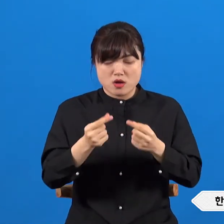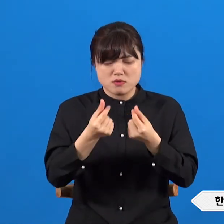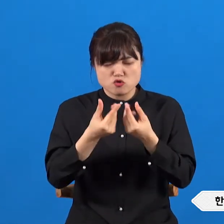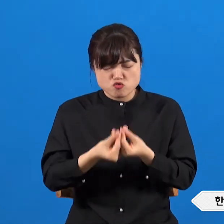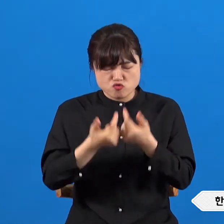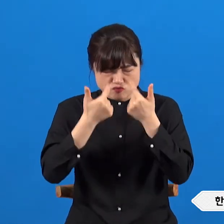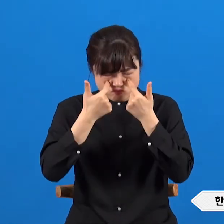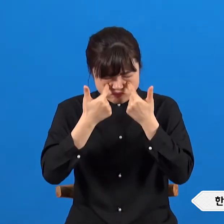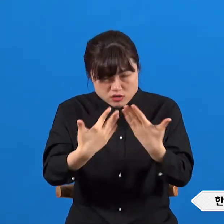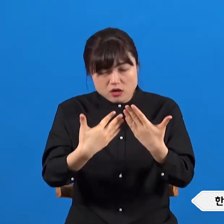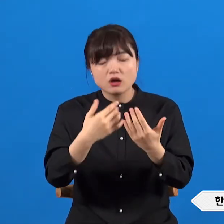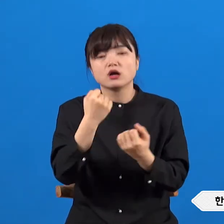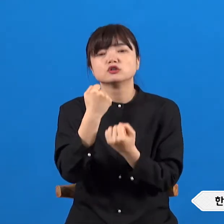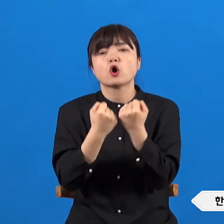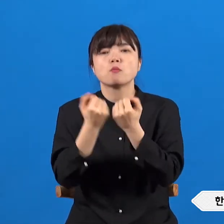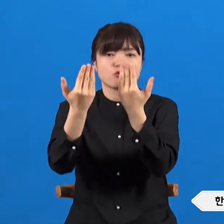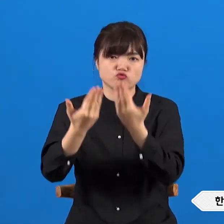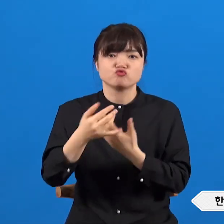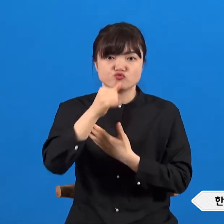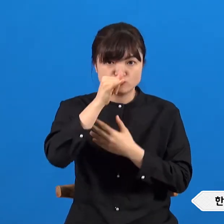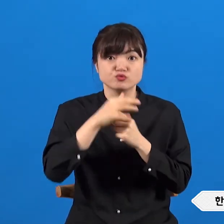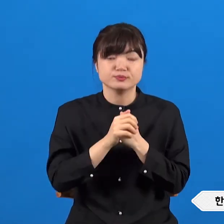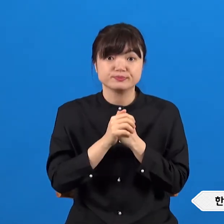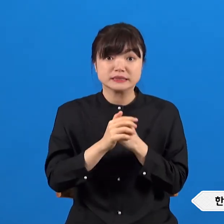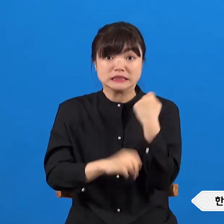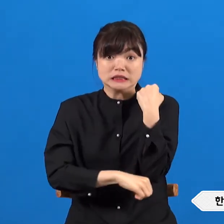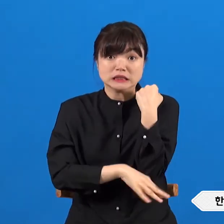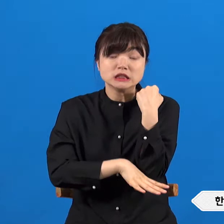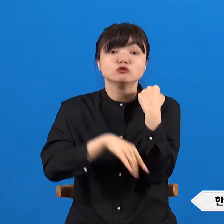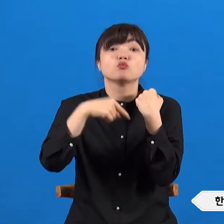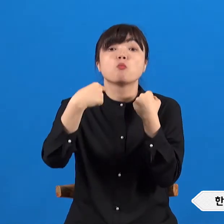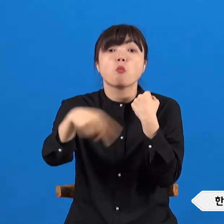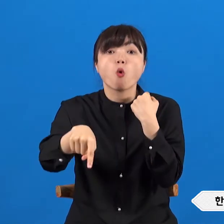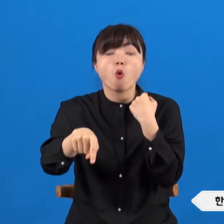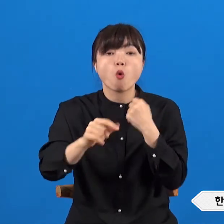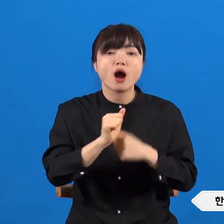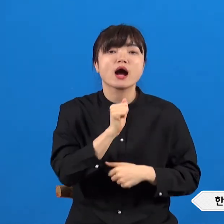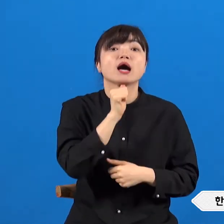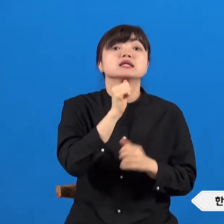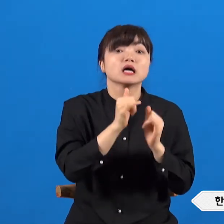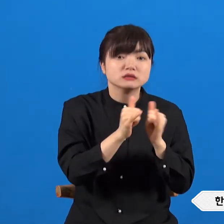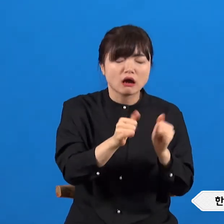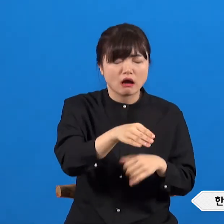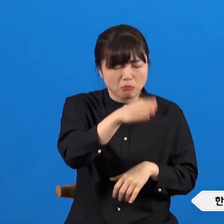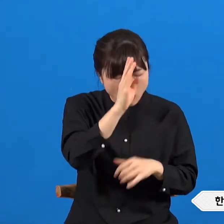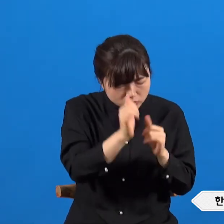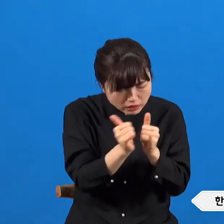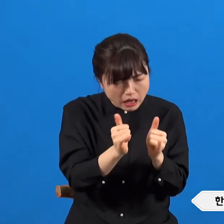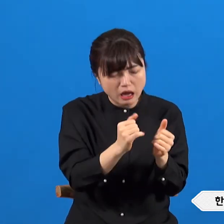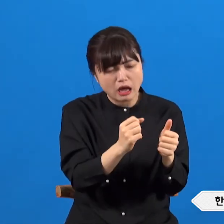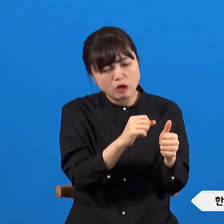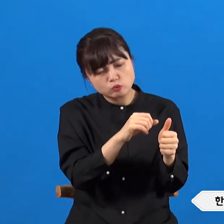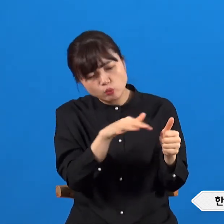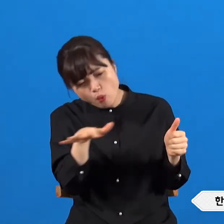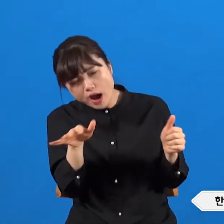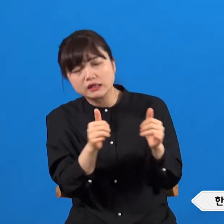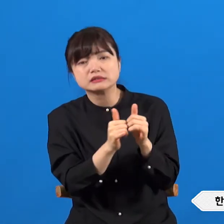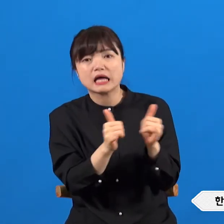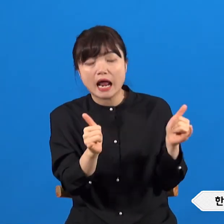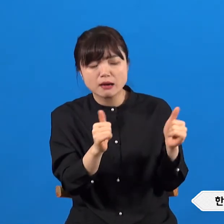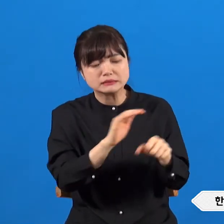비유가 분명하게 말씀합니다. 그 기준은 가난한 자와 병자와 소외된 자를